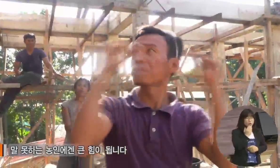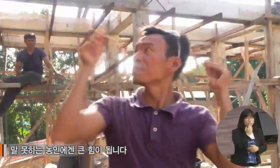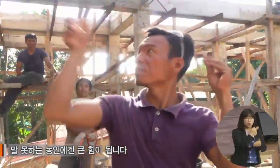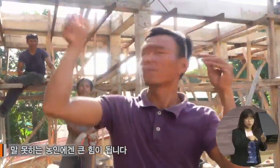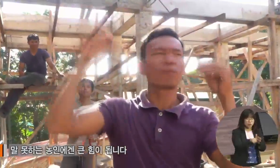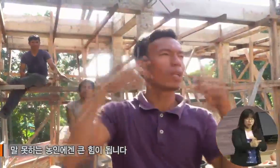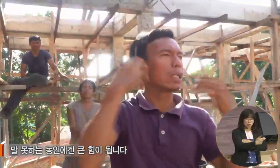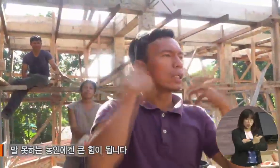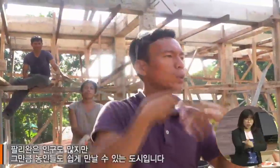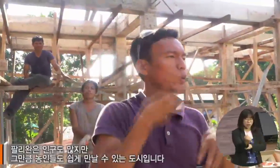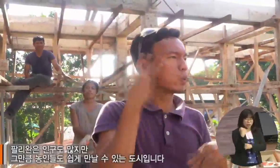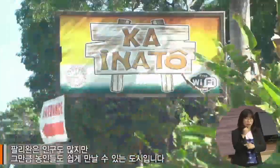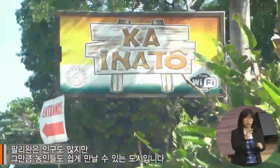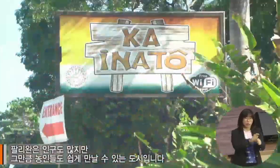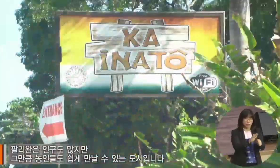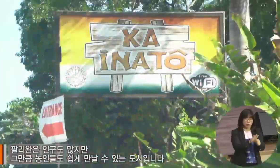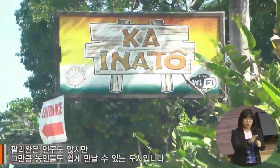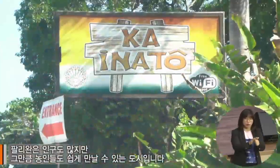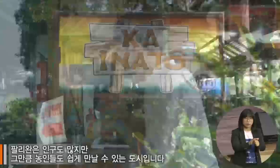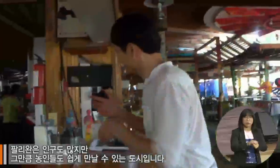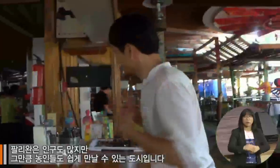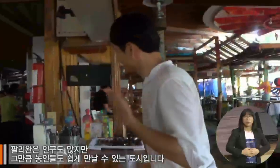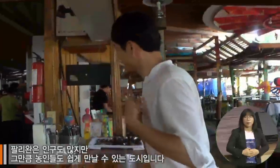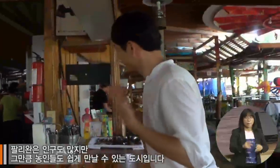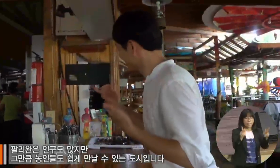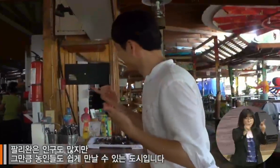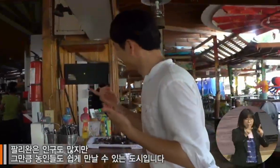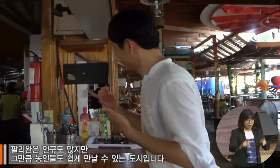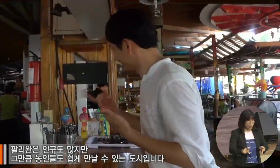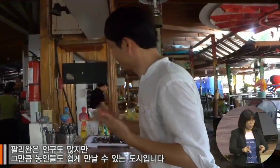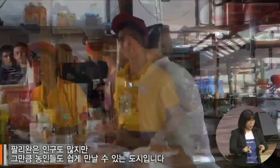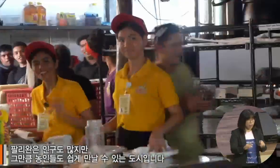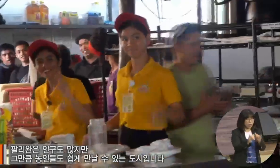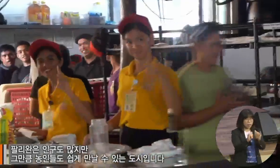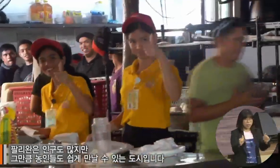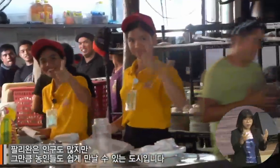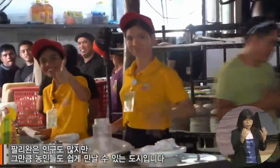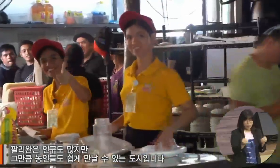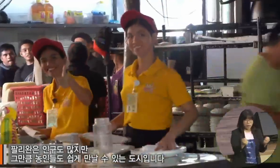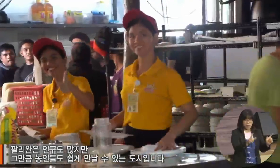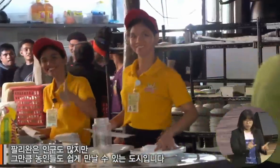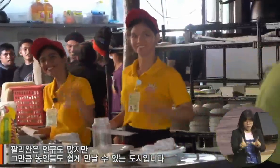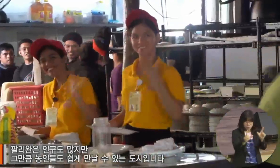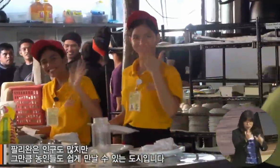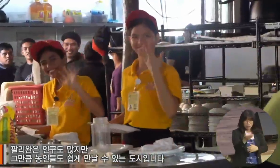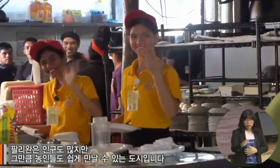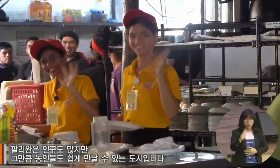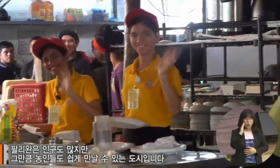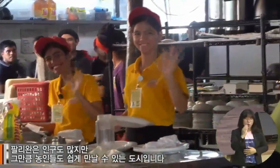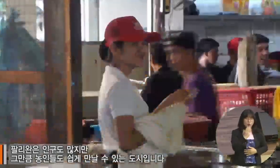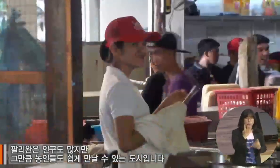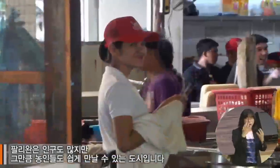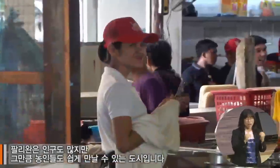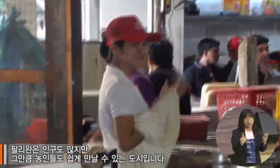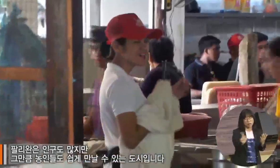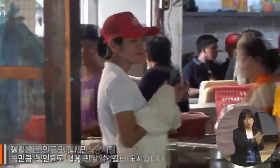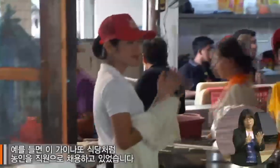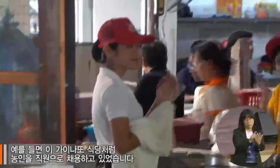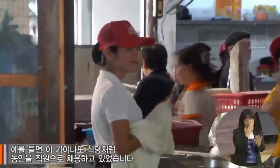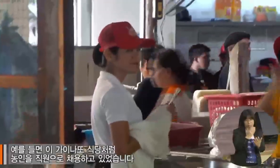힘이 됩니다. 팔라완은 인구도 많지만 그만큼 농인들도 쉽게 만날 수 있는 도시입니다.